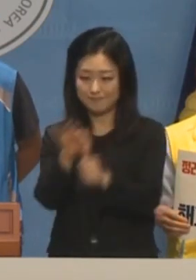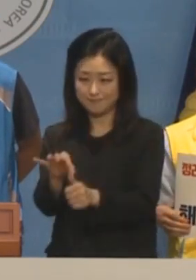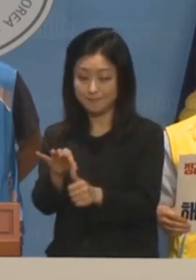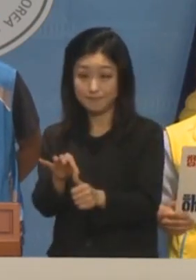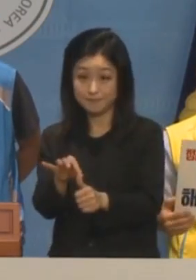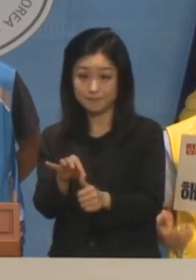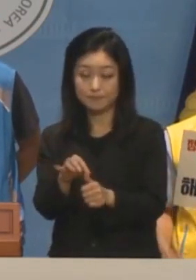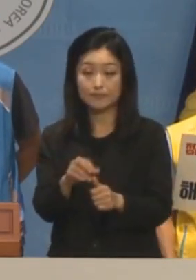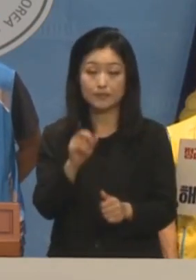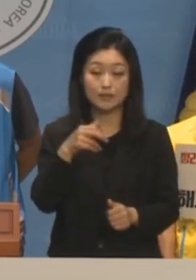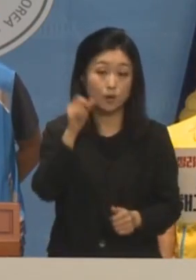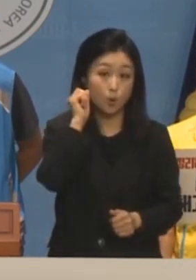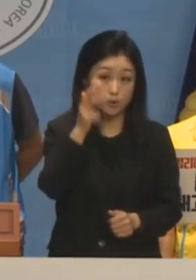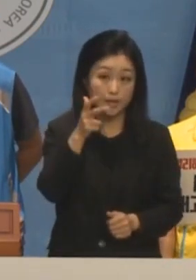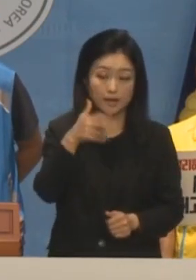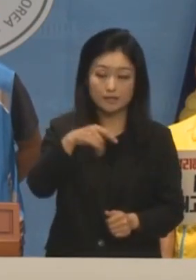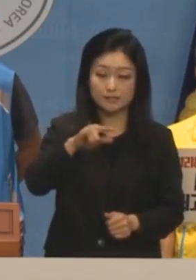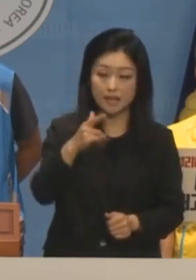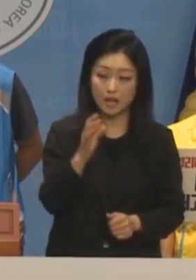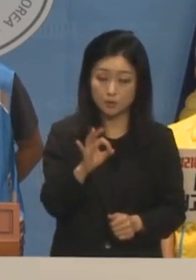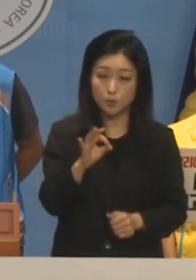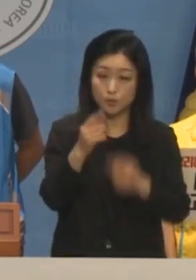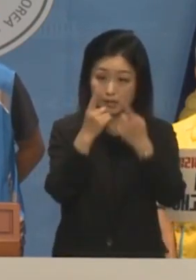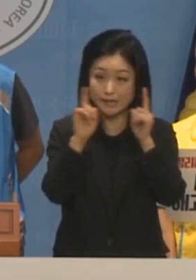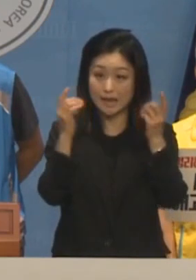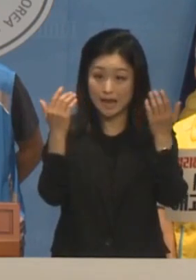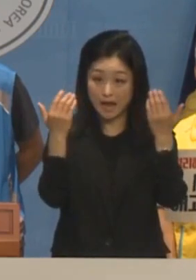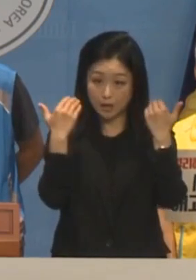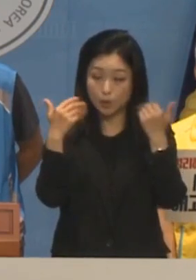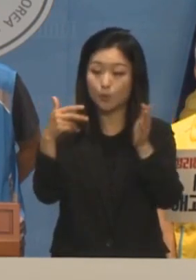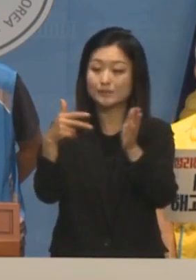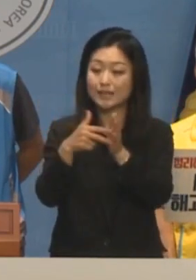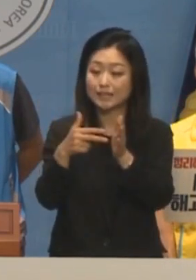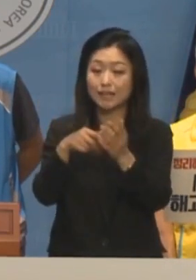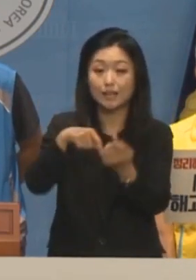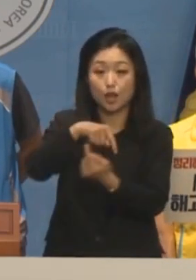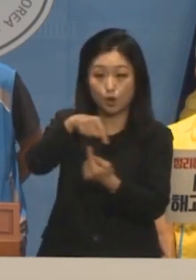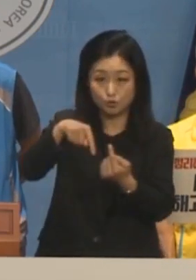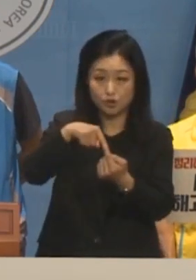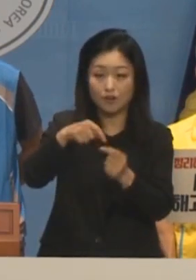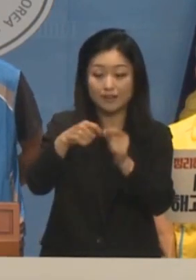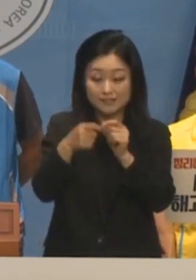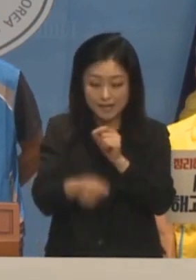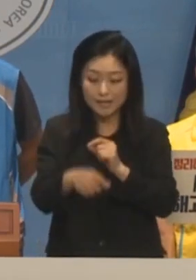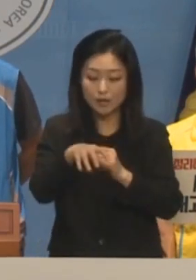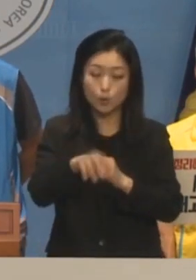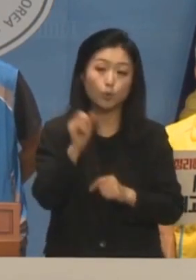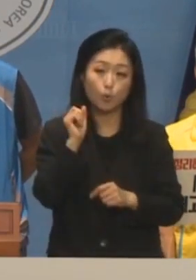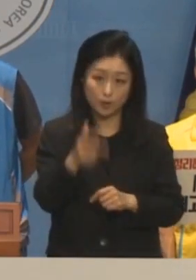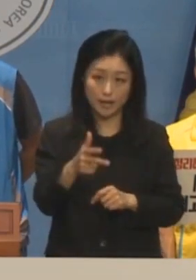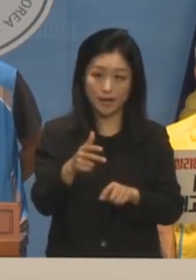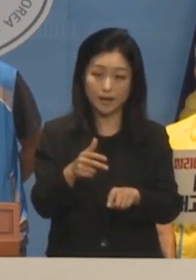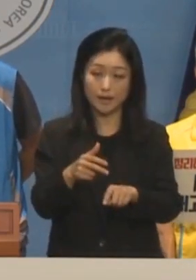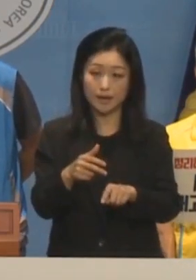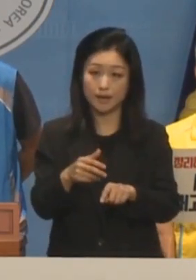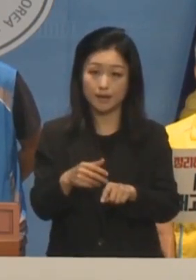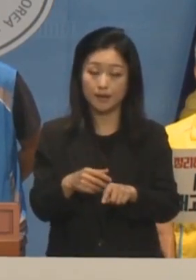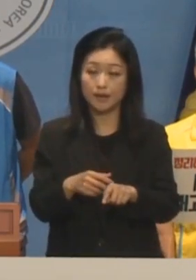세종호텔은 세종대학교 사립학교재단이 운영하는 수익사업체입니다.